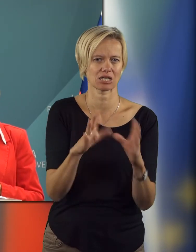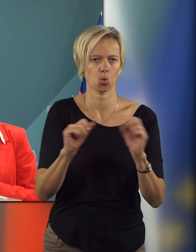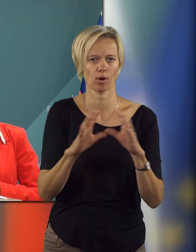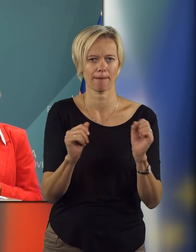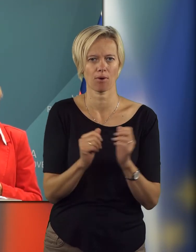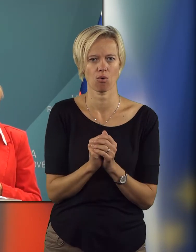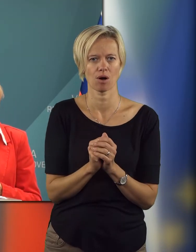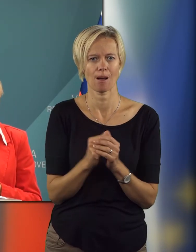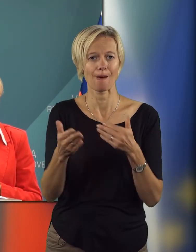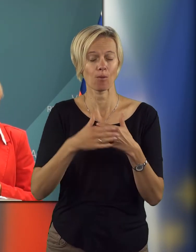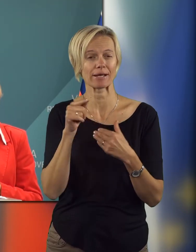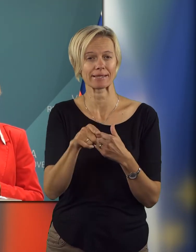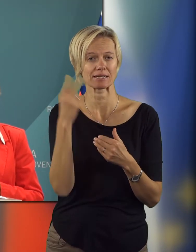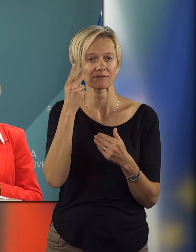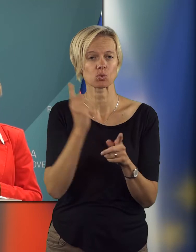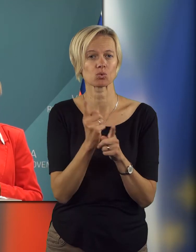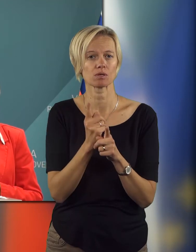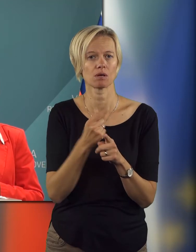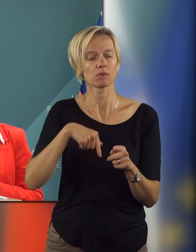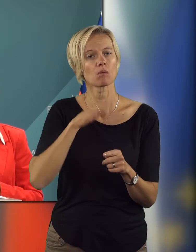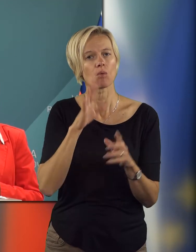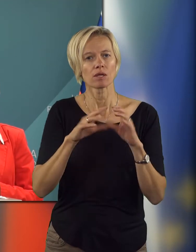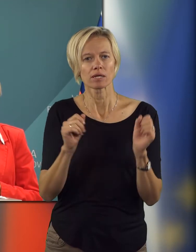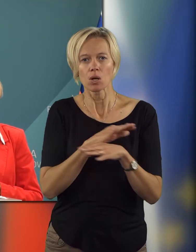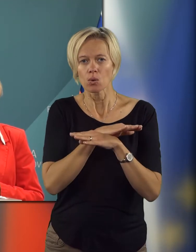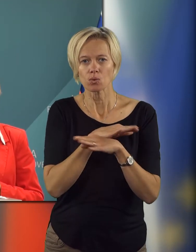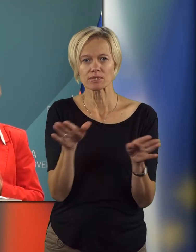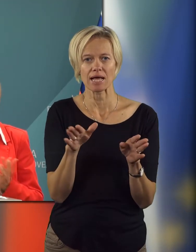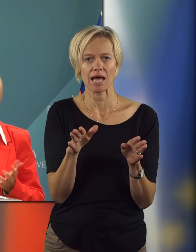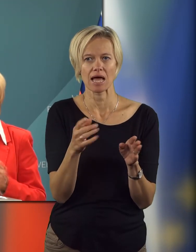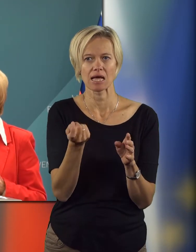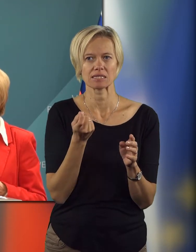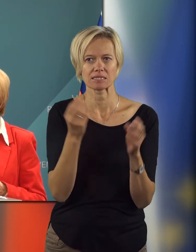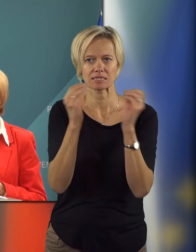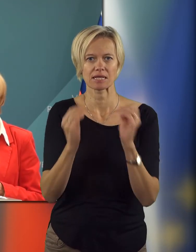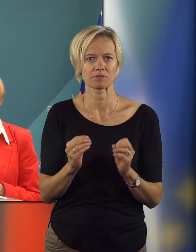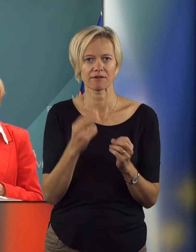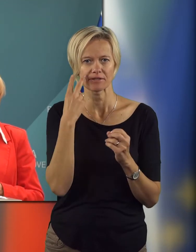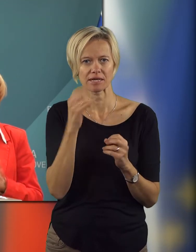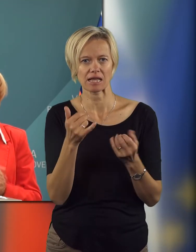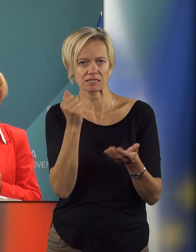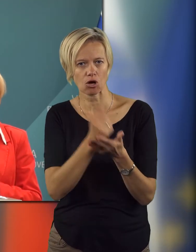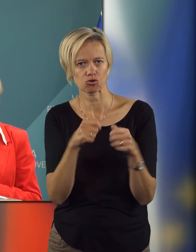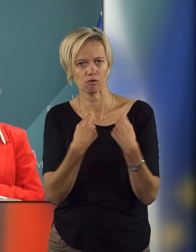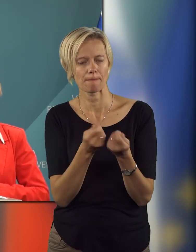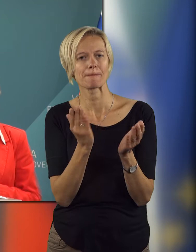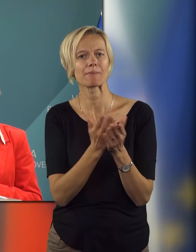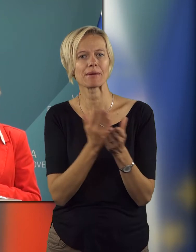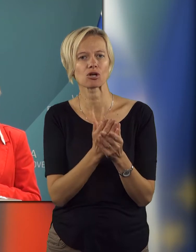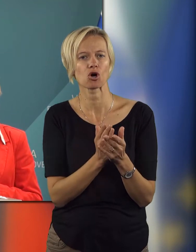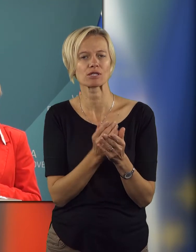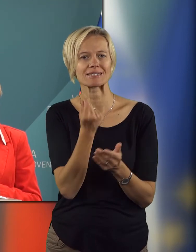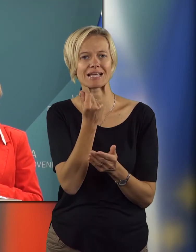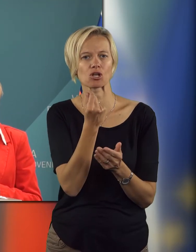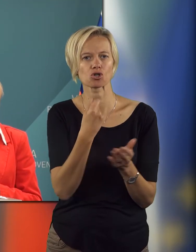sanacijskih ukrepov. Poleg tega seveda, da bomo pa naredili vse tudi sistemskega vidika, da zagotovimo primerno